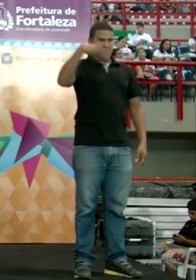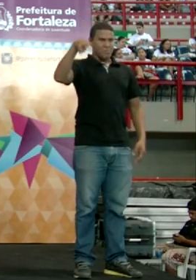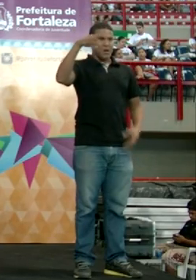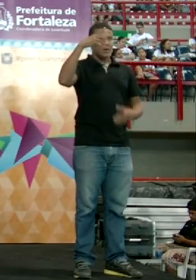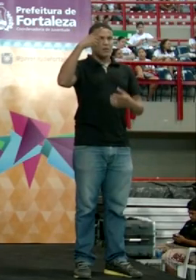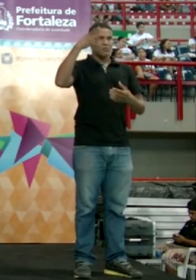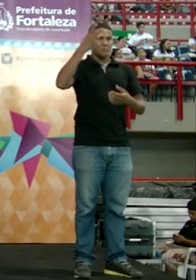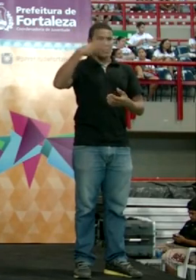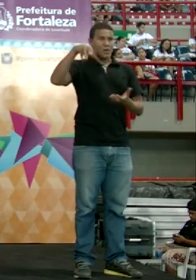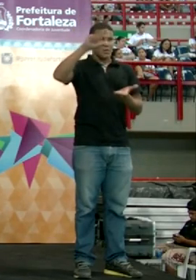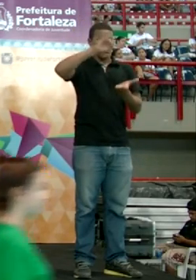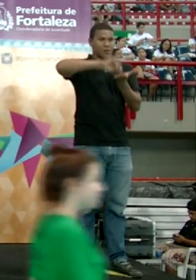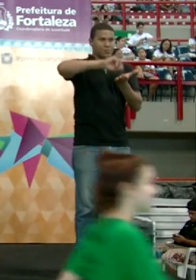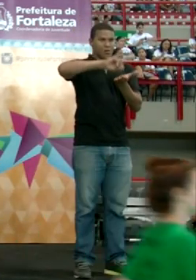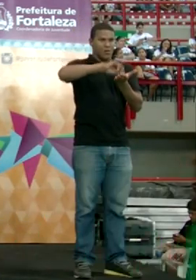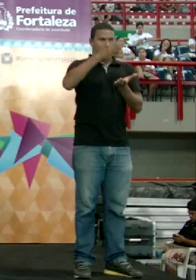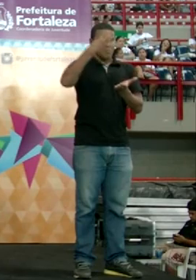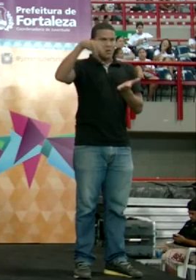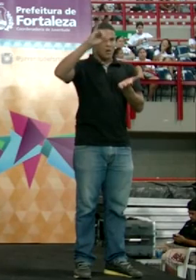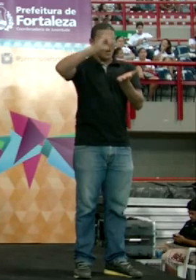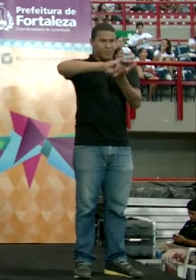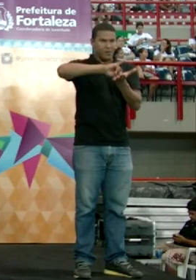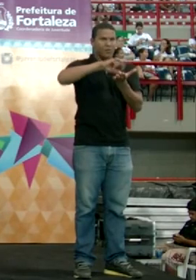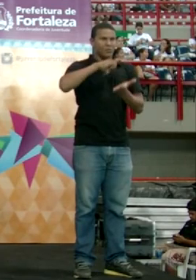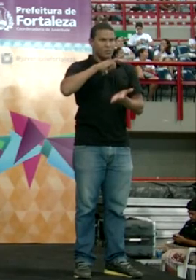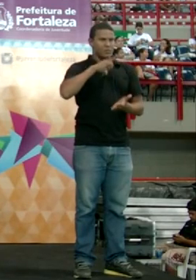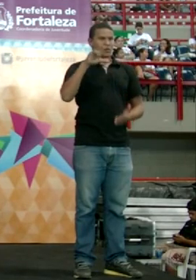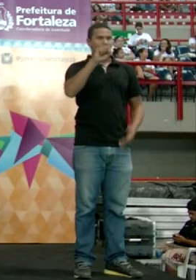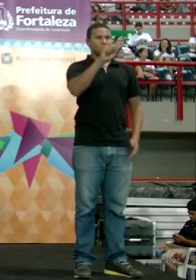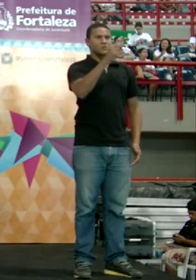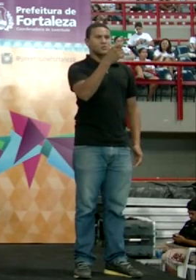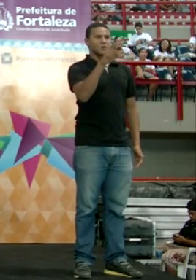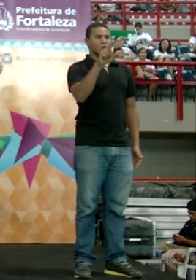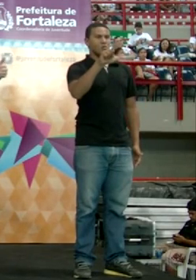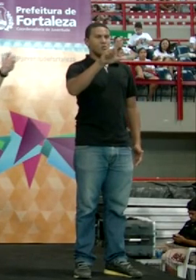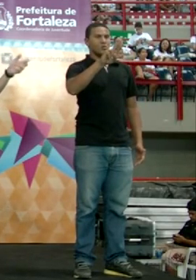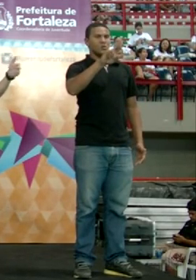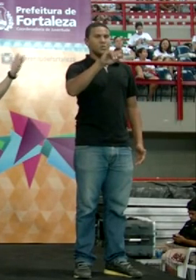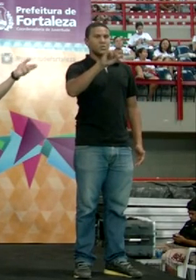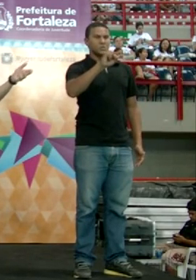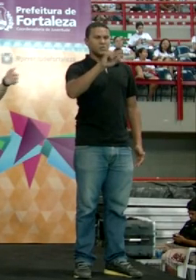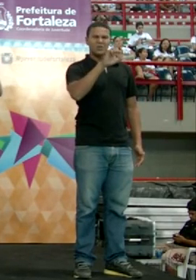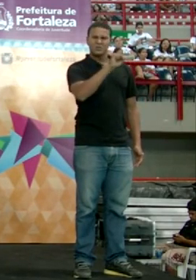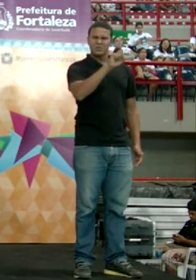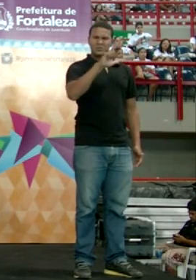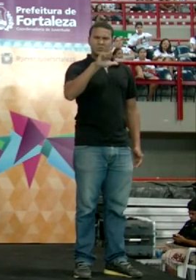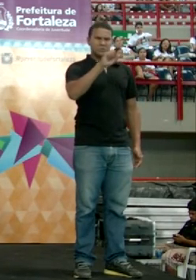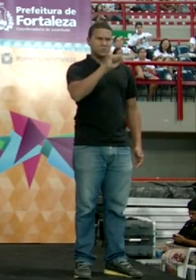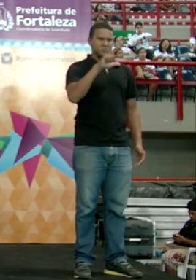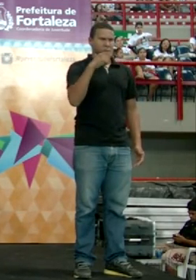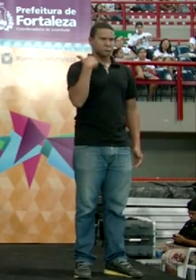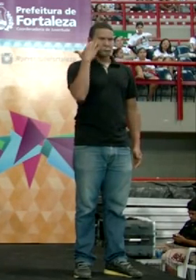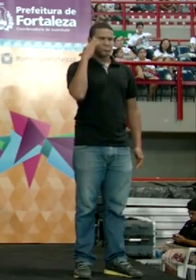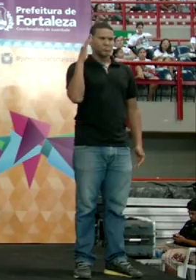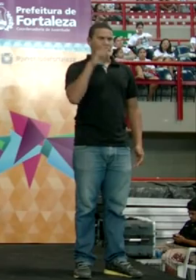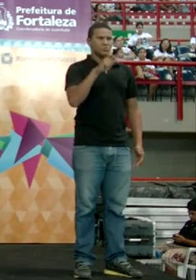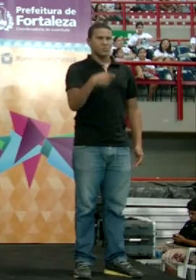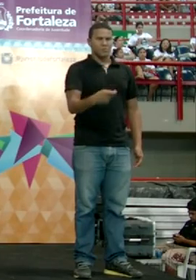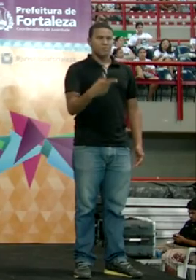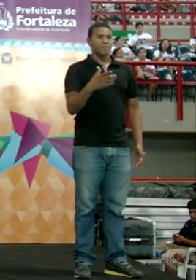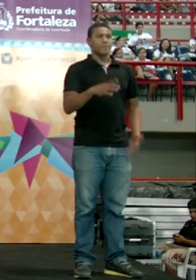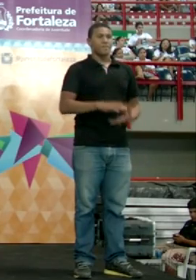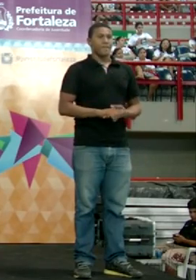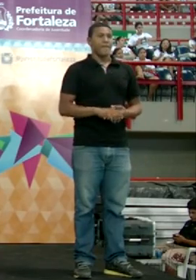lá tem grande variação de maré. Mas o rendimento de energia das marés é baixo, tá? Apesar de ter vantagens de ser renovável,